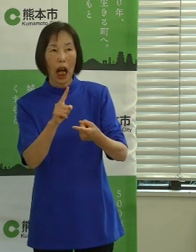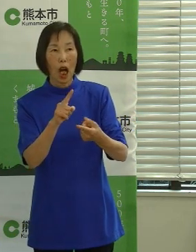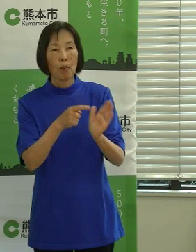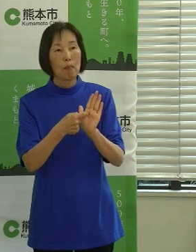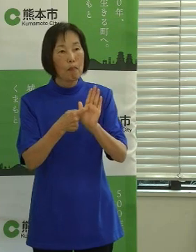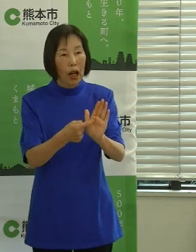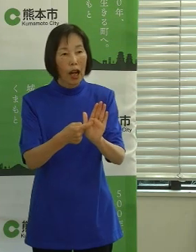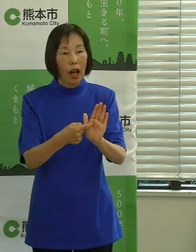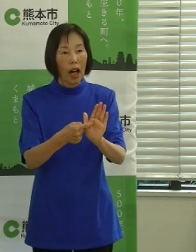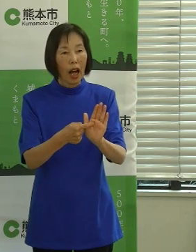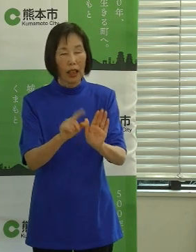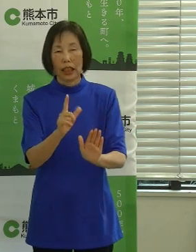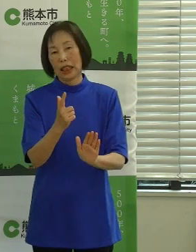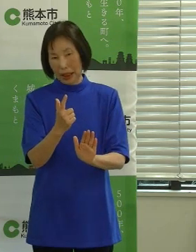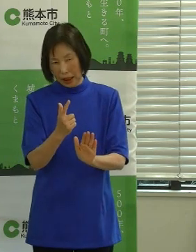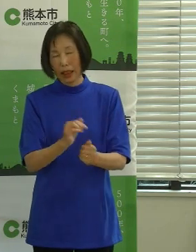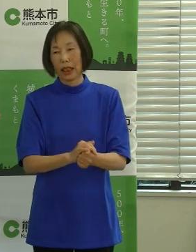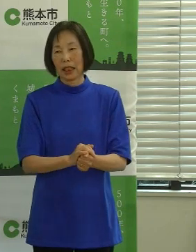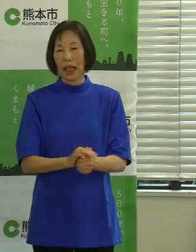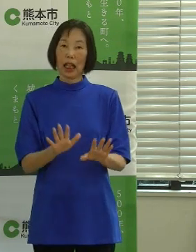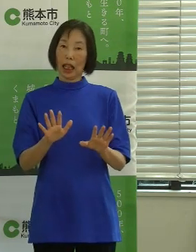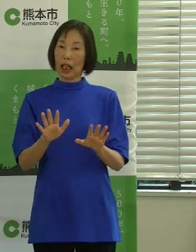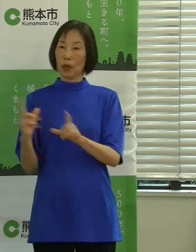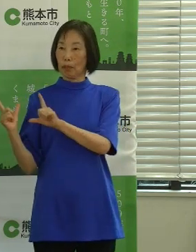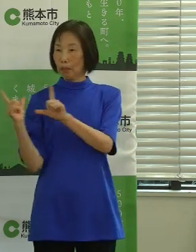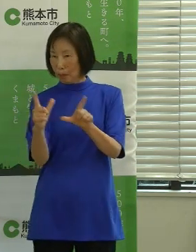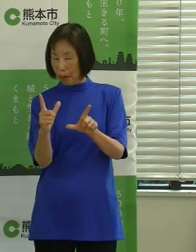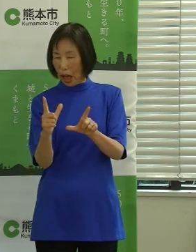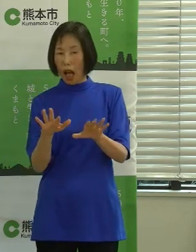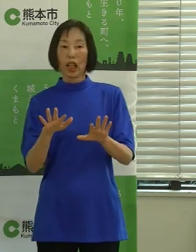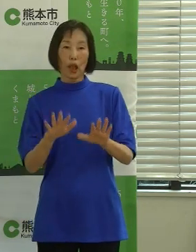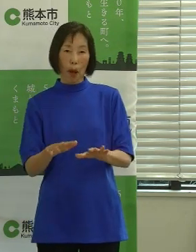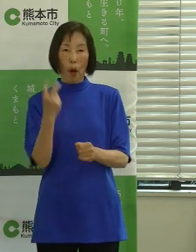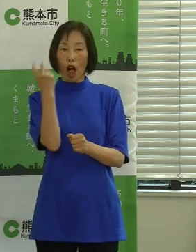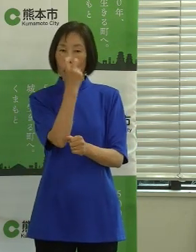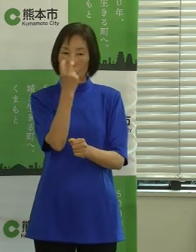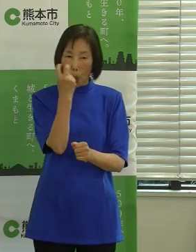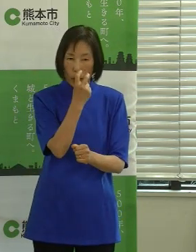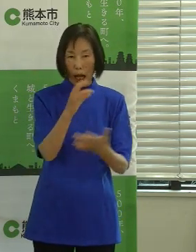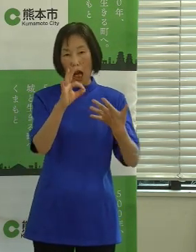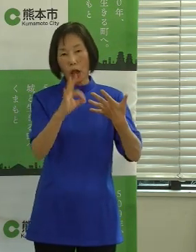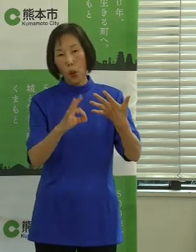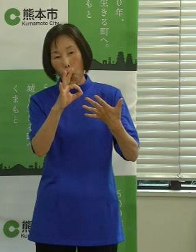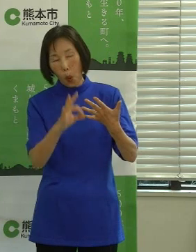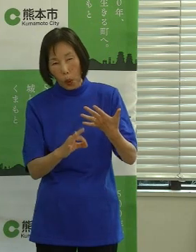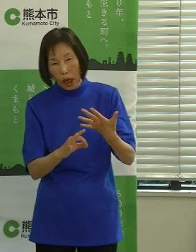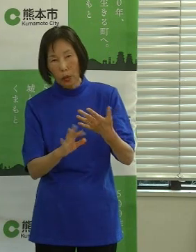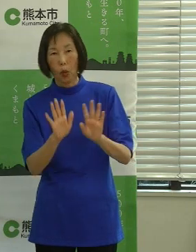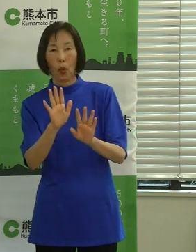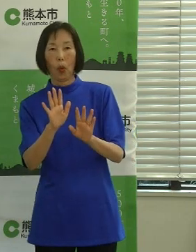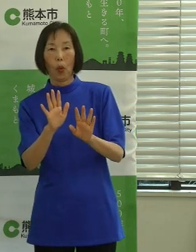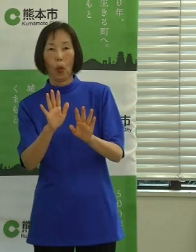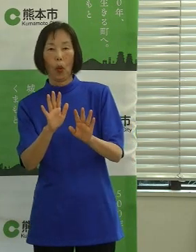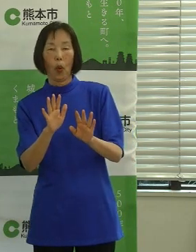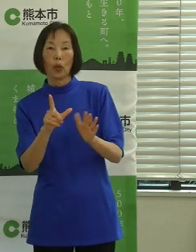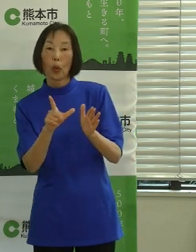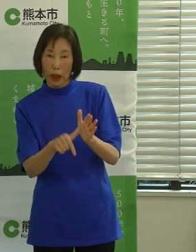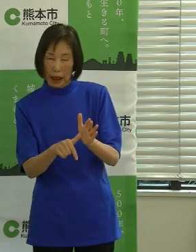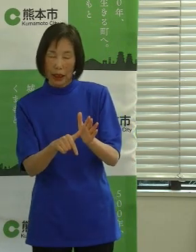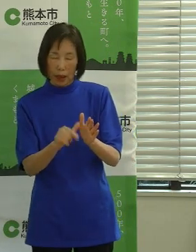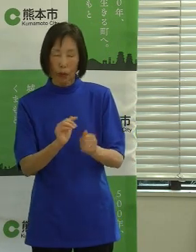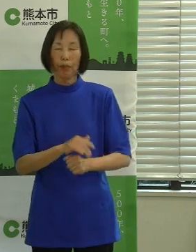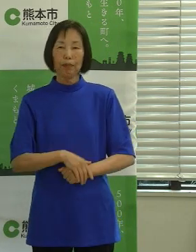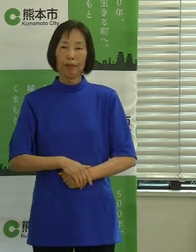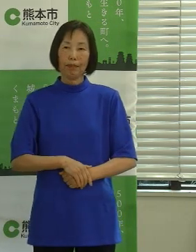まだ今のところ今そういう調査評価の段階ということでございます。